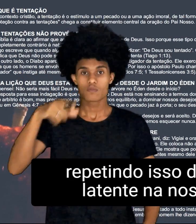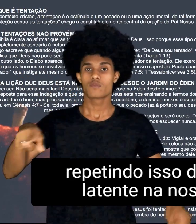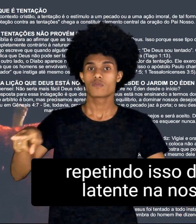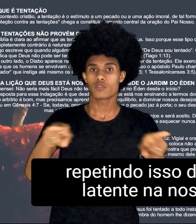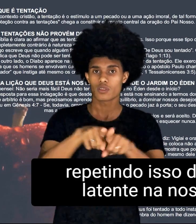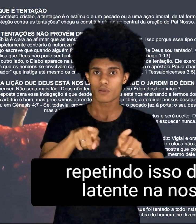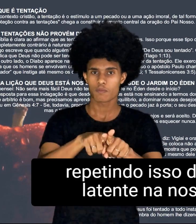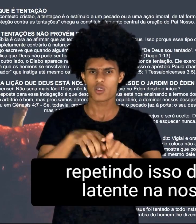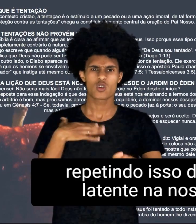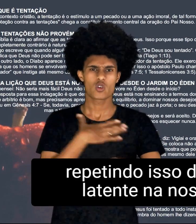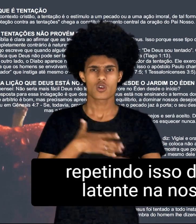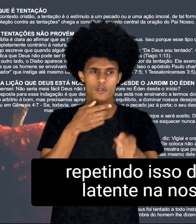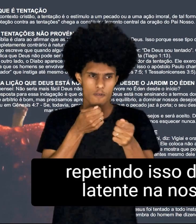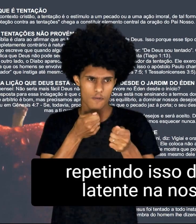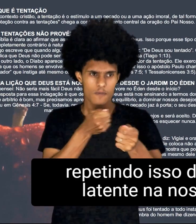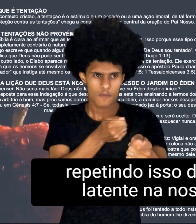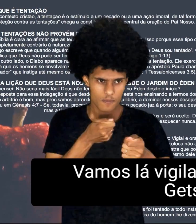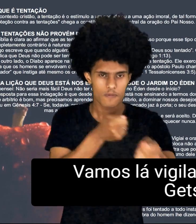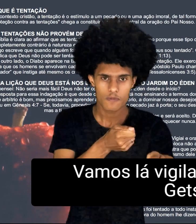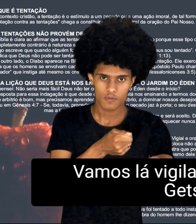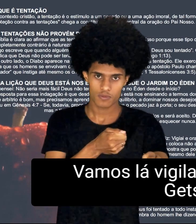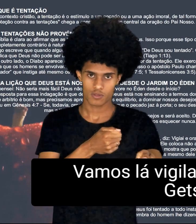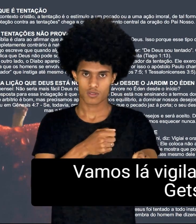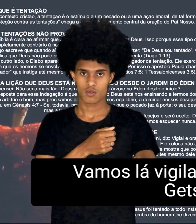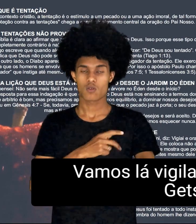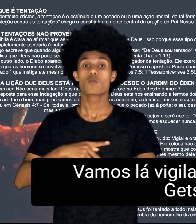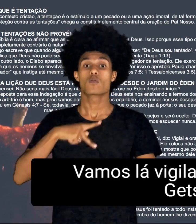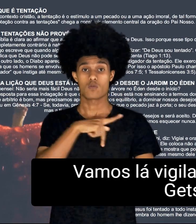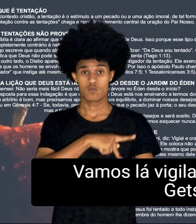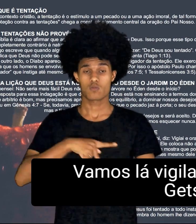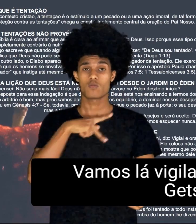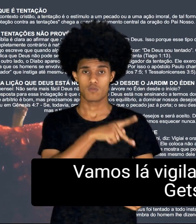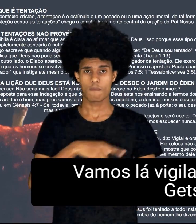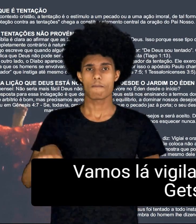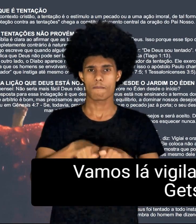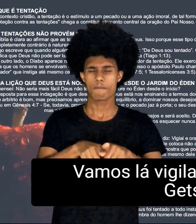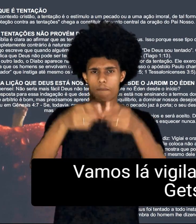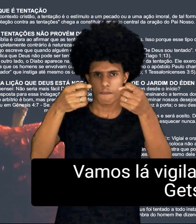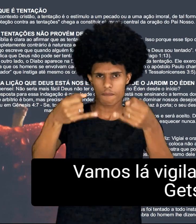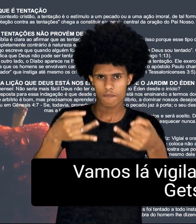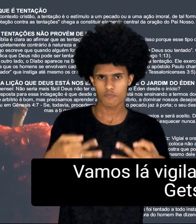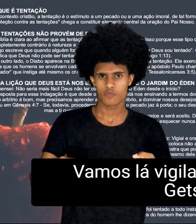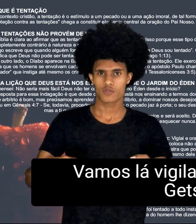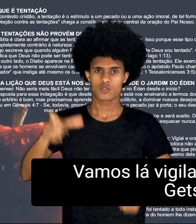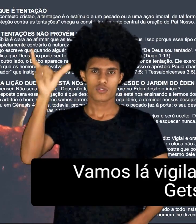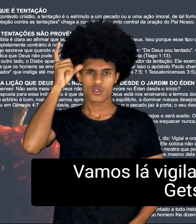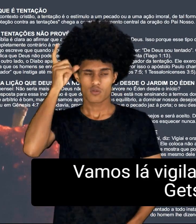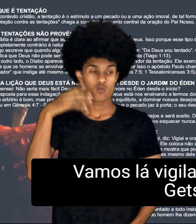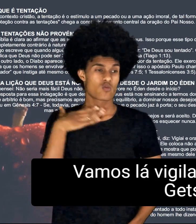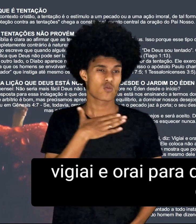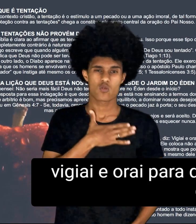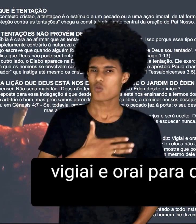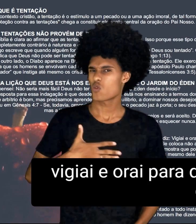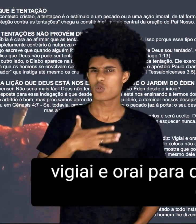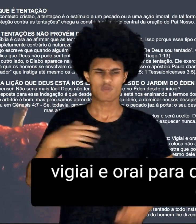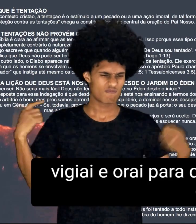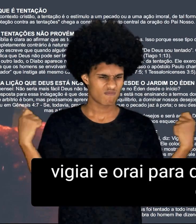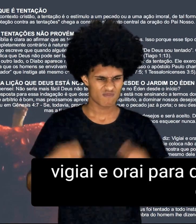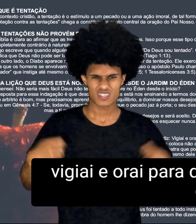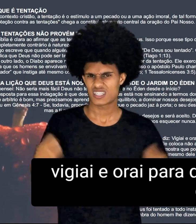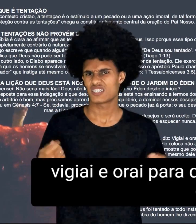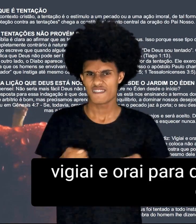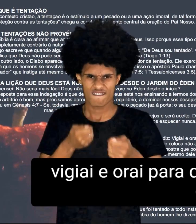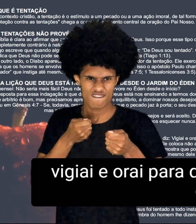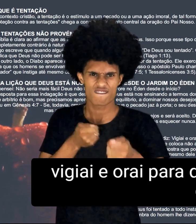daí aqui, isso tem que ficar latente na nossa mente, amém, irmão? Vamos lá, vigilante sempre. Jesus lá no Getsemane, ele diz, vigiai e orai para que não